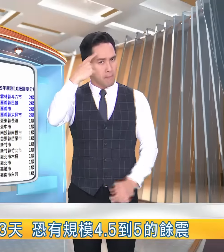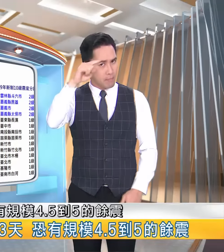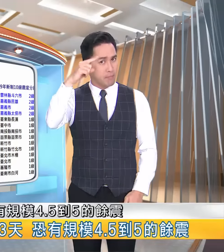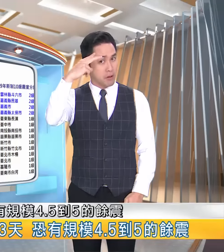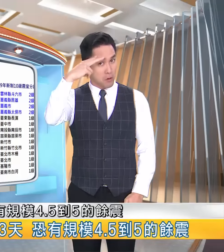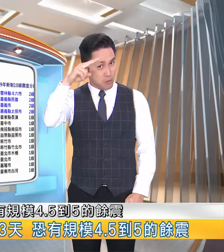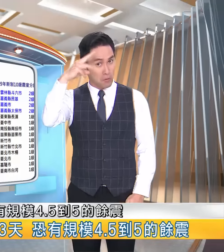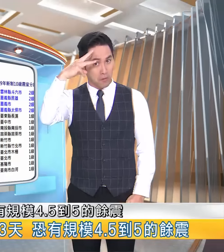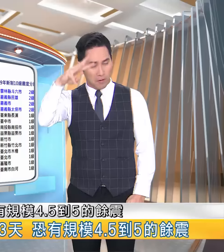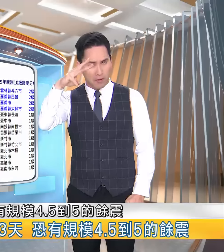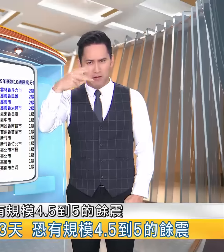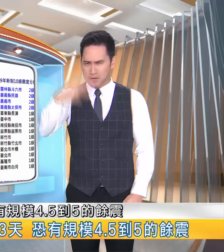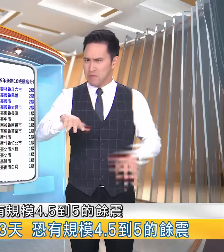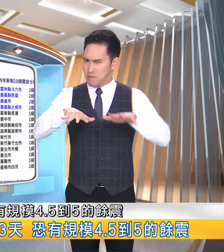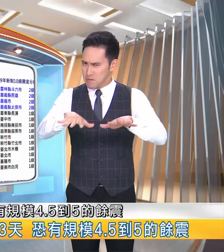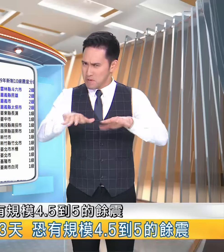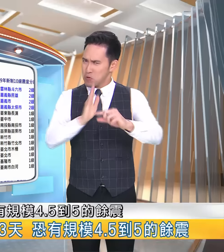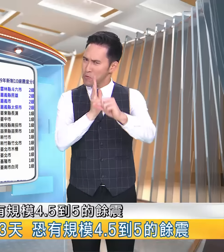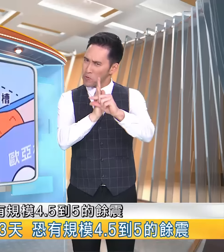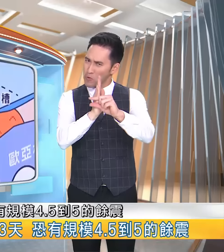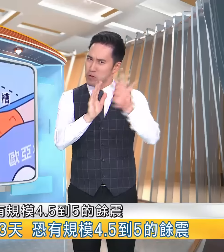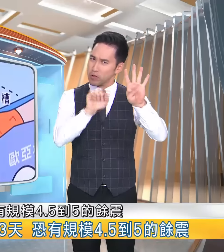来3天可能有规模